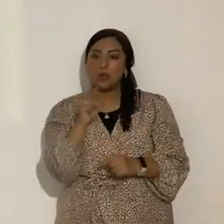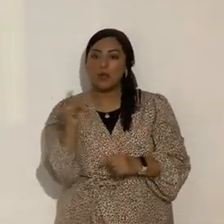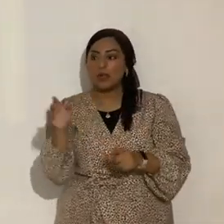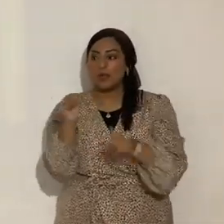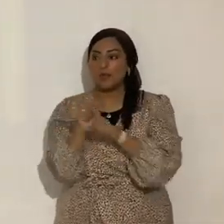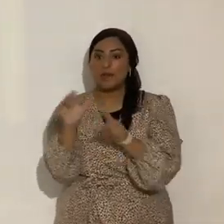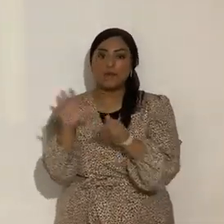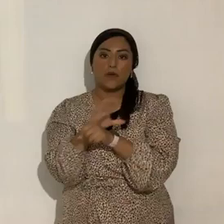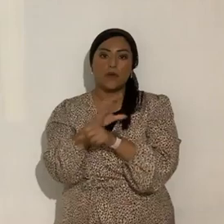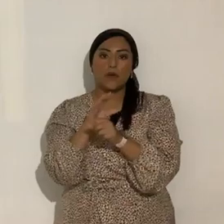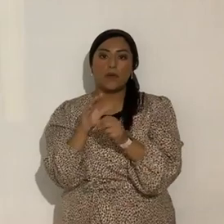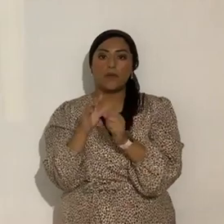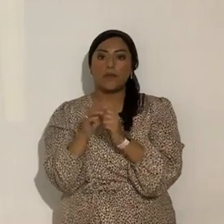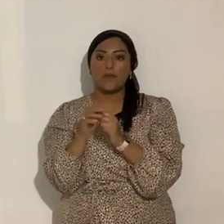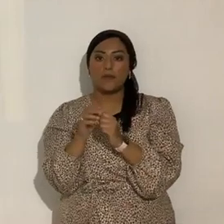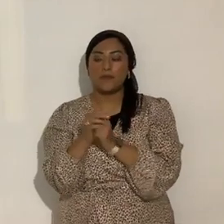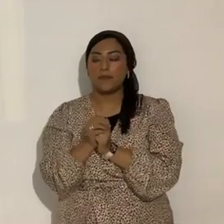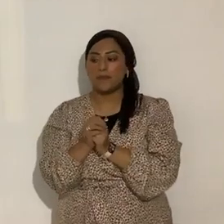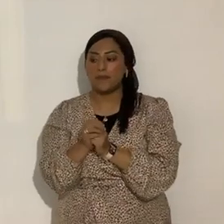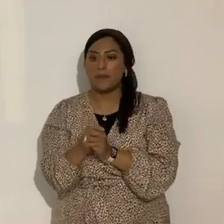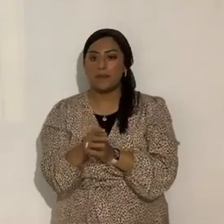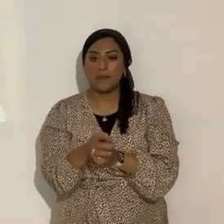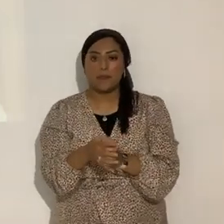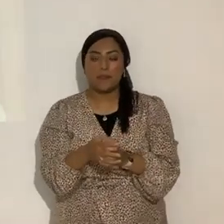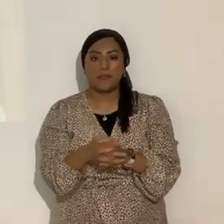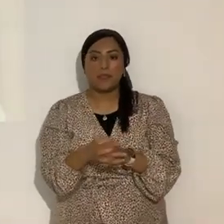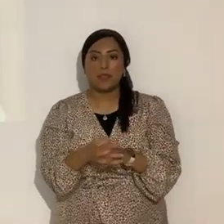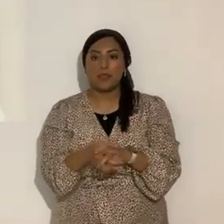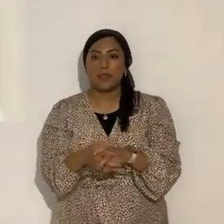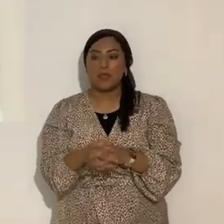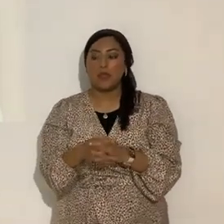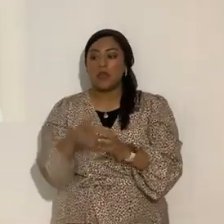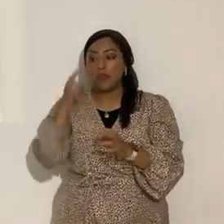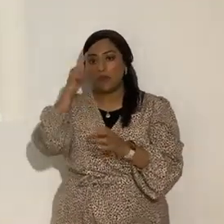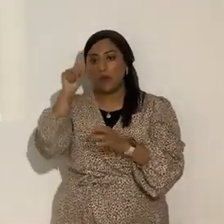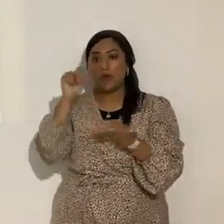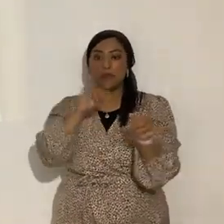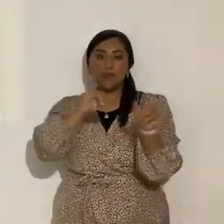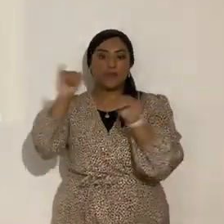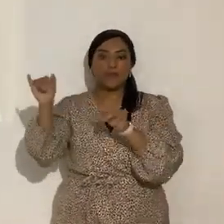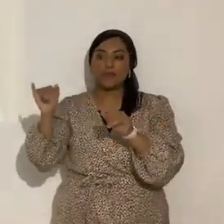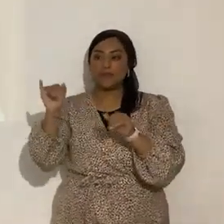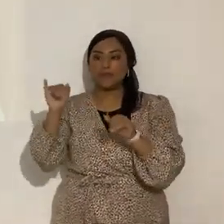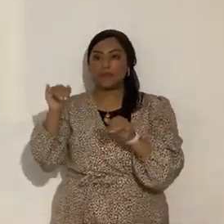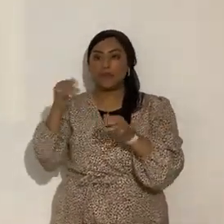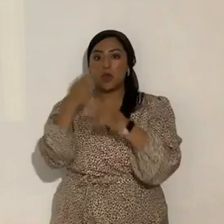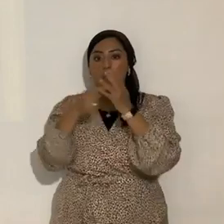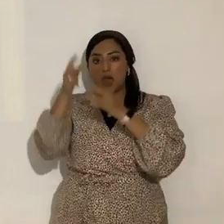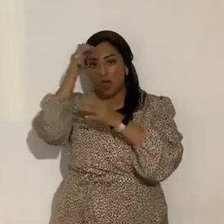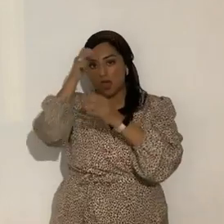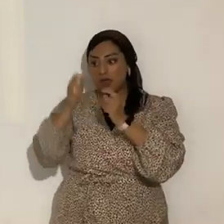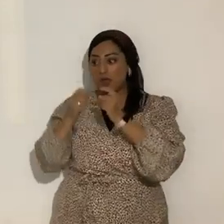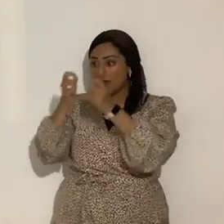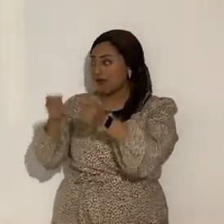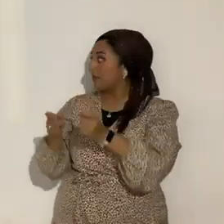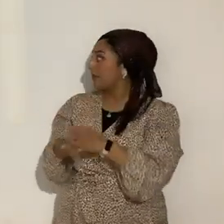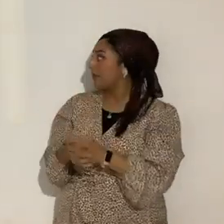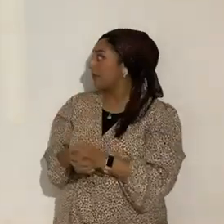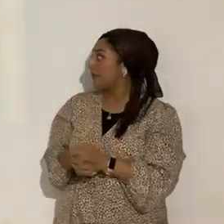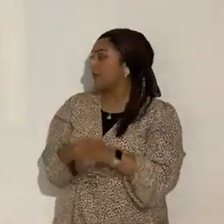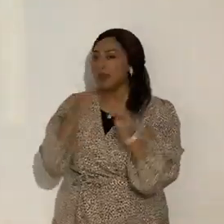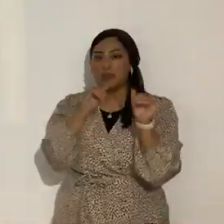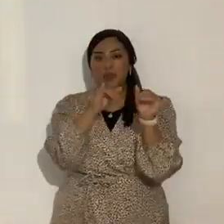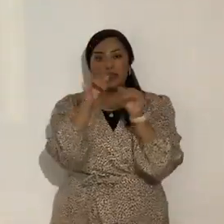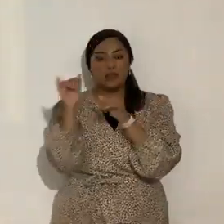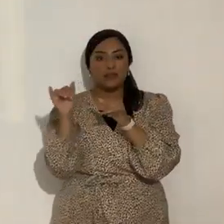engañado totalmente con la zanahoria que da Satanás. Para los que no saben, esto es como el conejito, ¿sí? Que se le